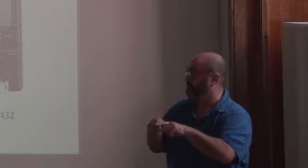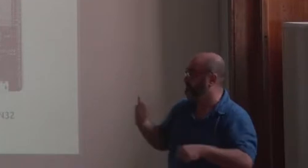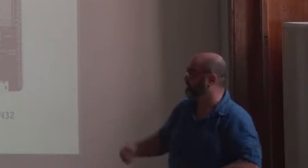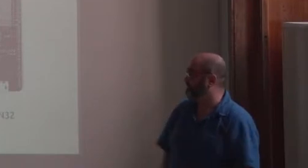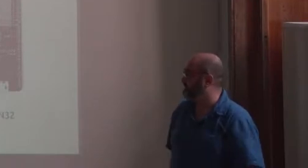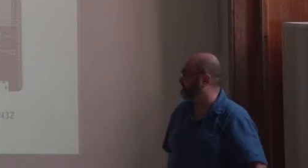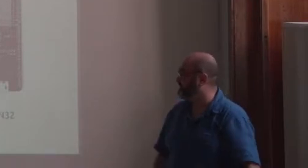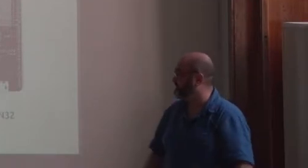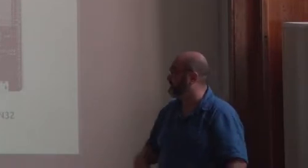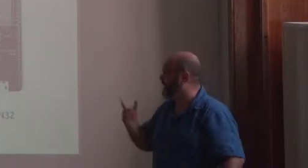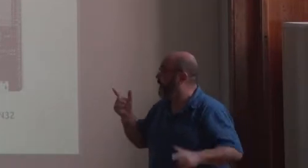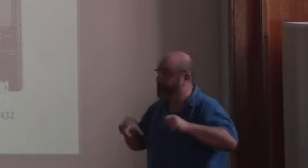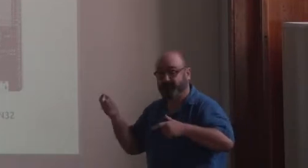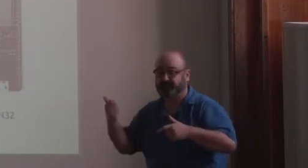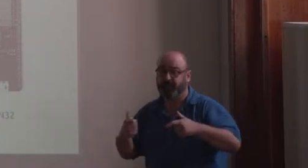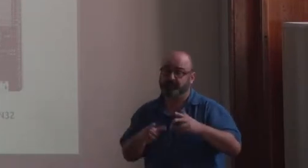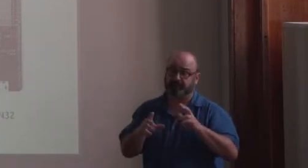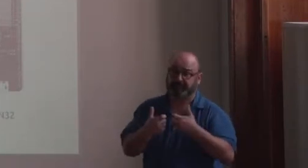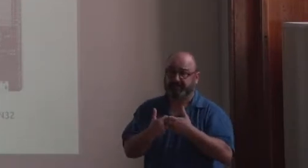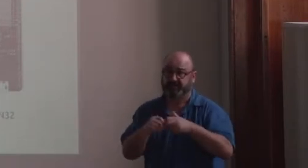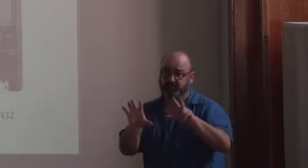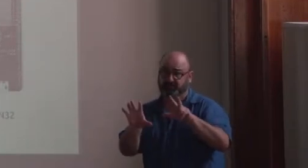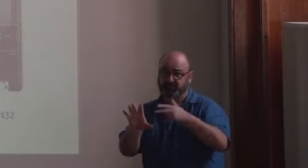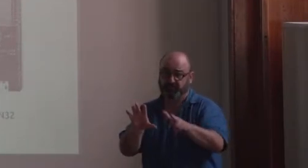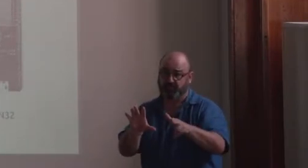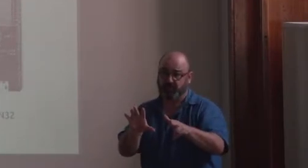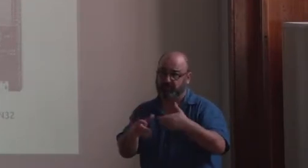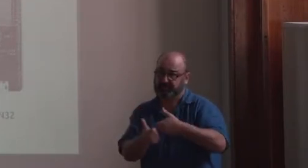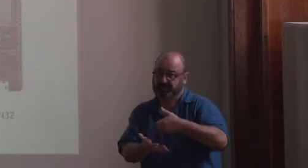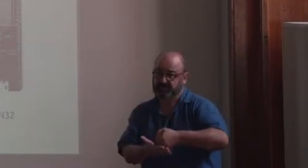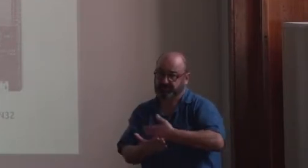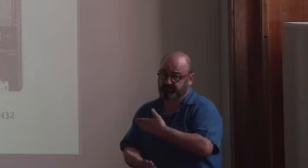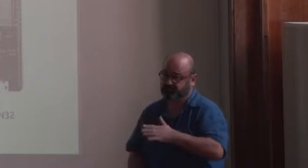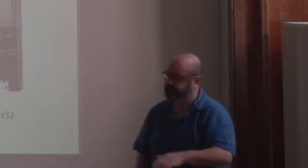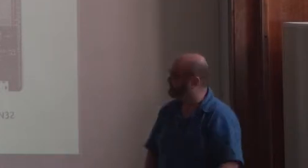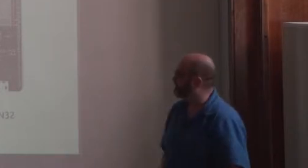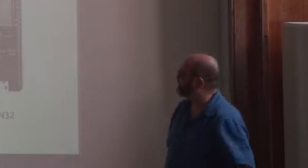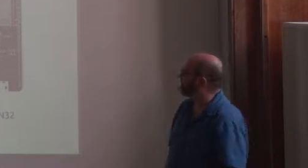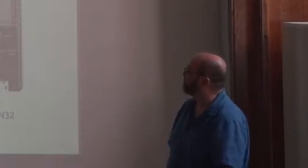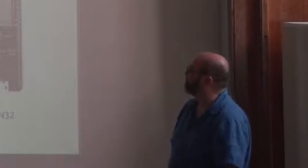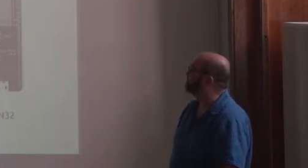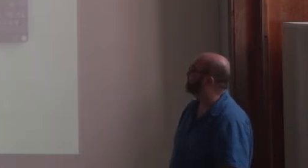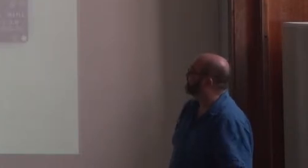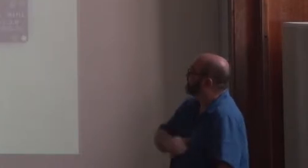Donc là, on commence à trouver des cartes dans les 8 euros, prix minimum à peu près.